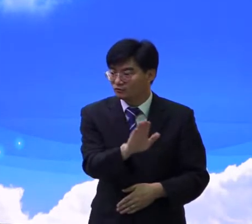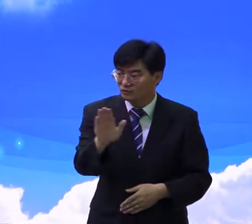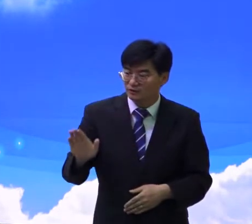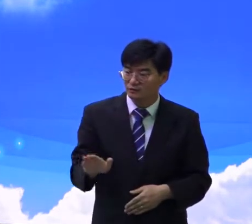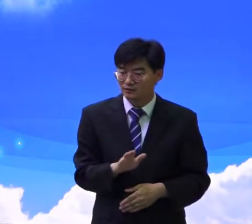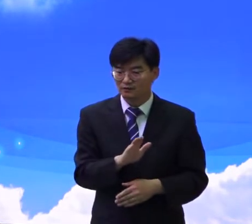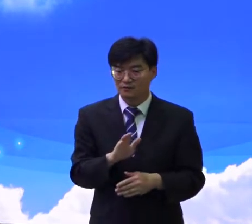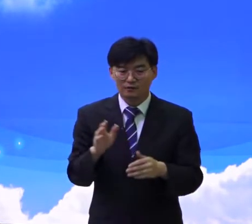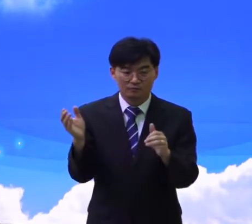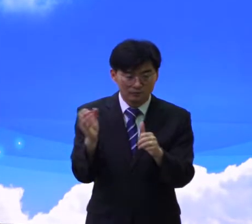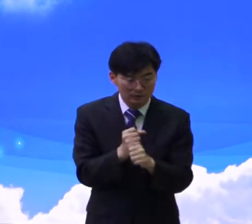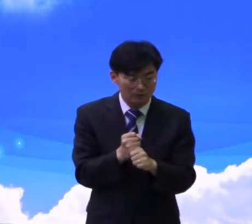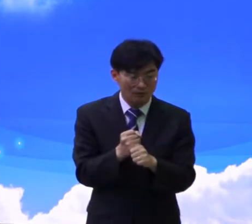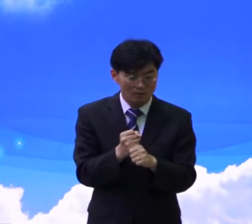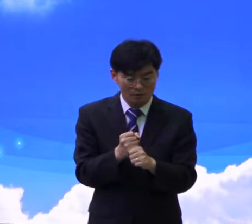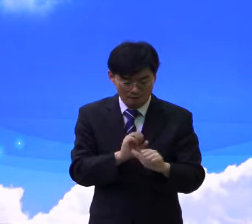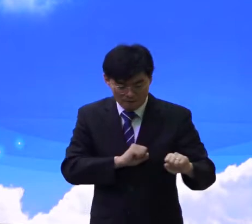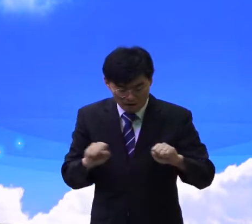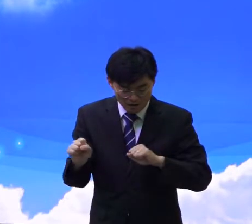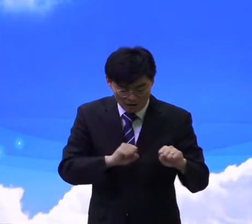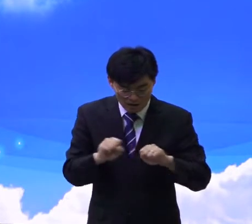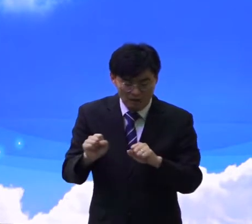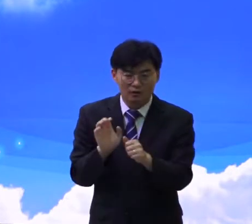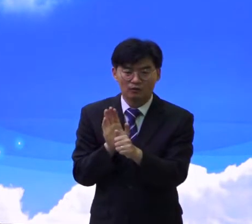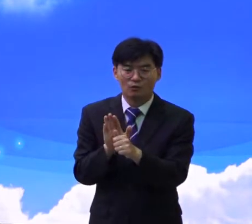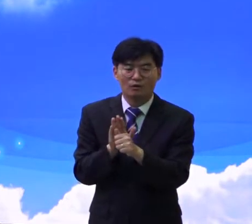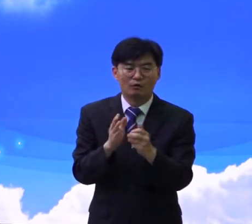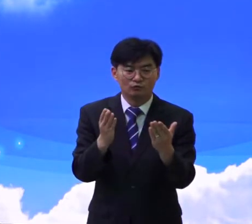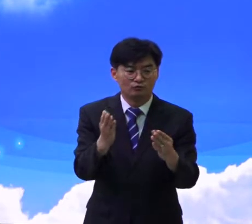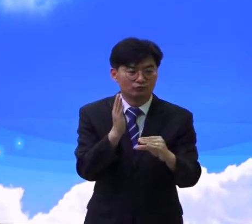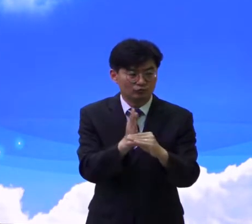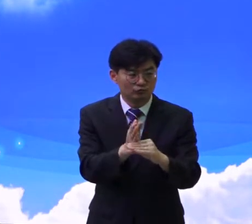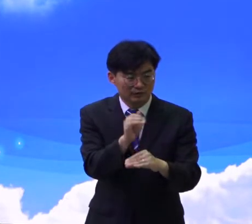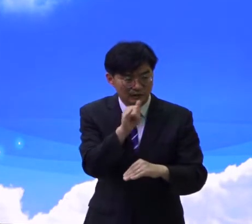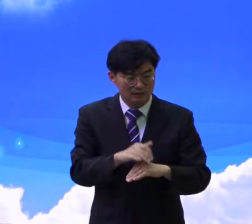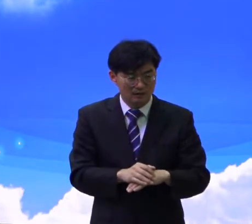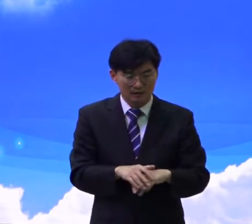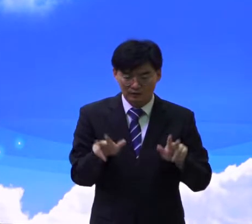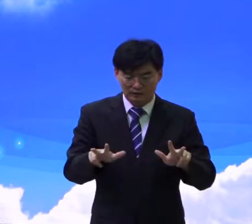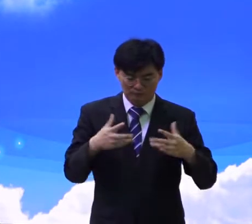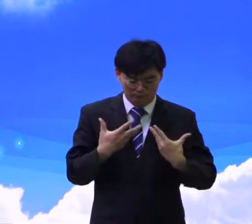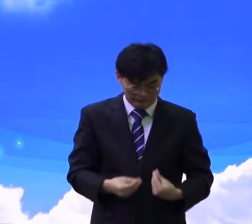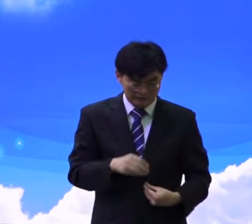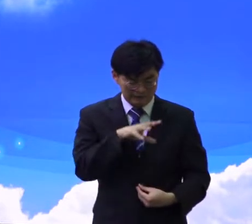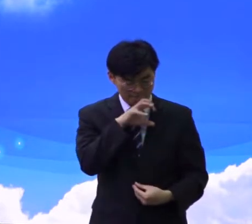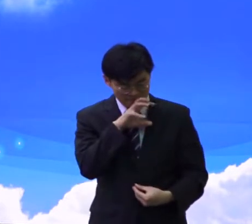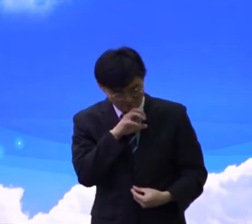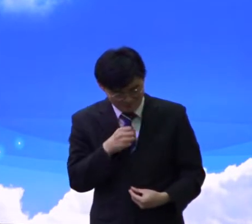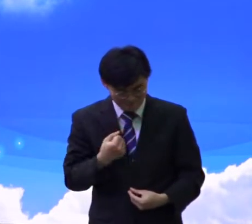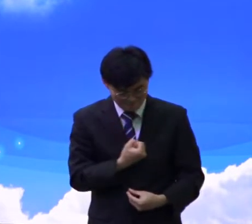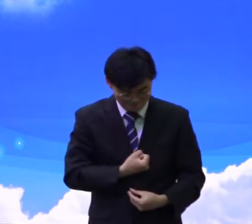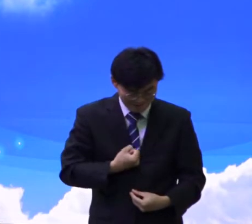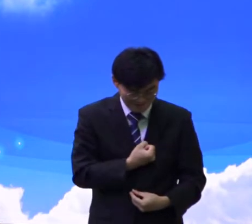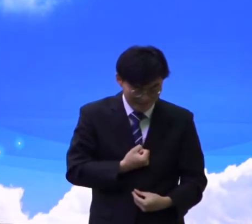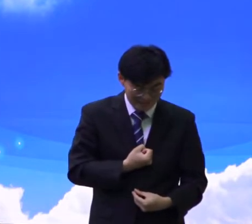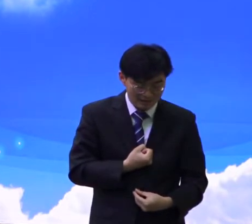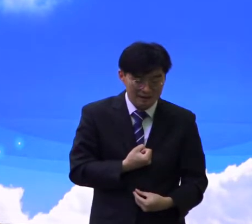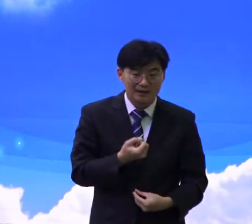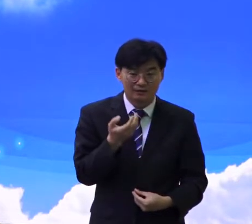지금 주춤하고 달리지 못하고 주저앉아 있다 할지라도 하나님께서는 여러분을 사랑하셔서 결국 달려가게 하실